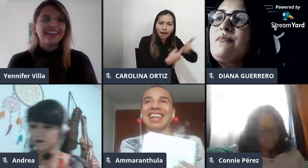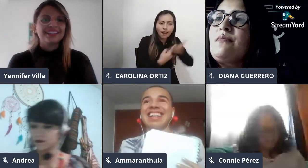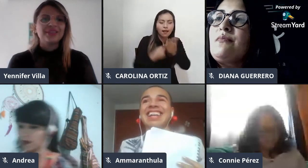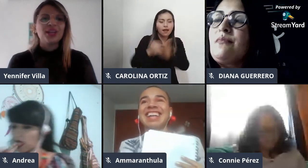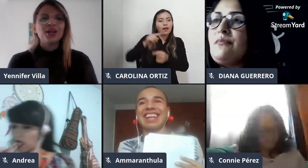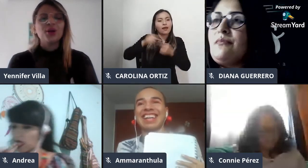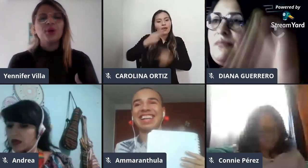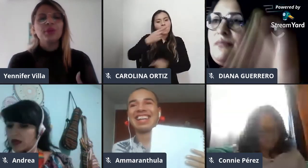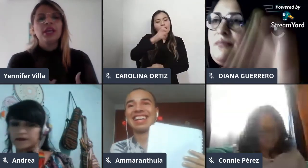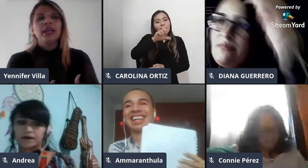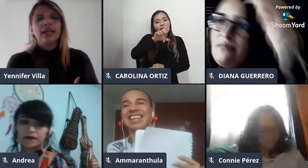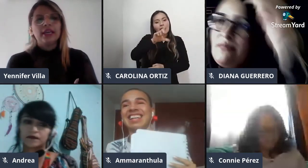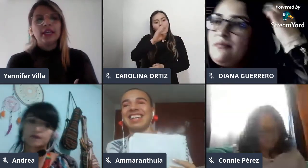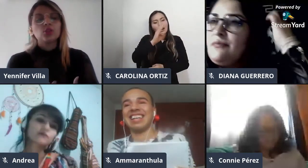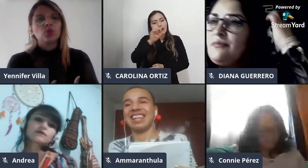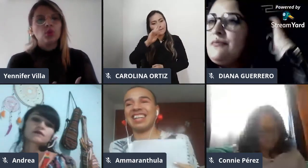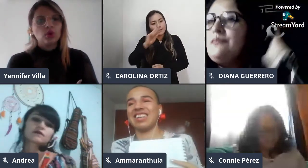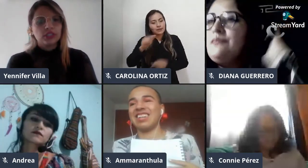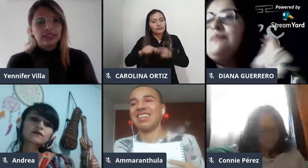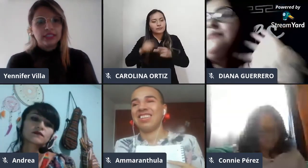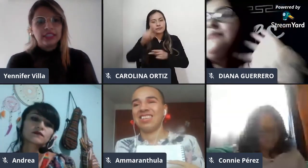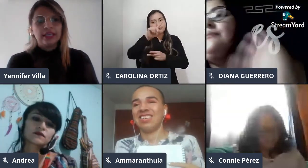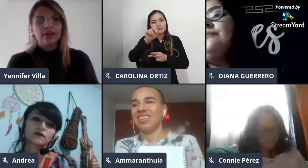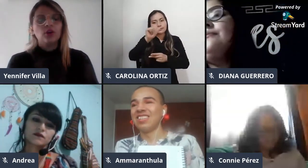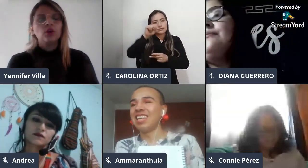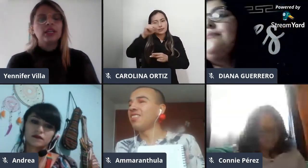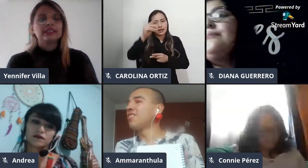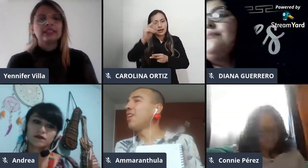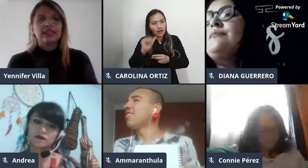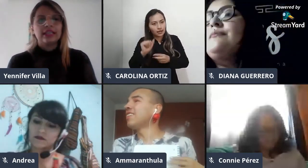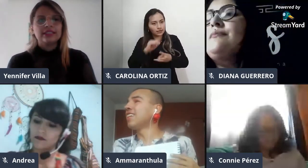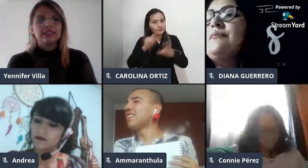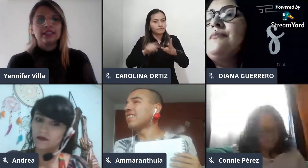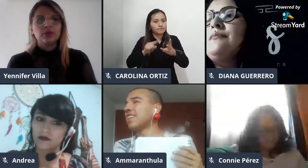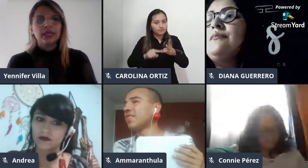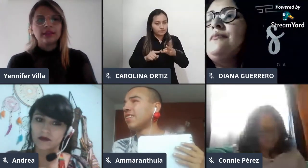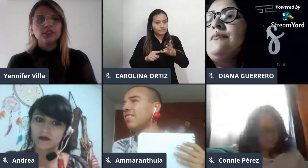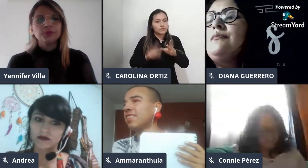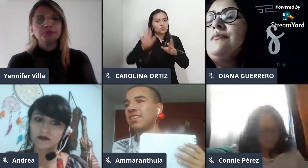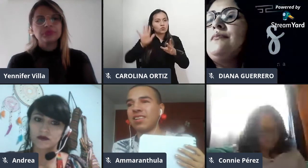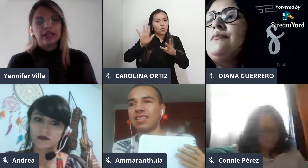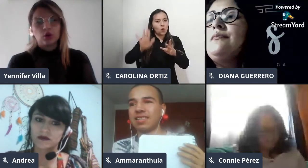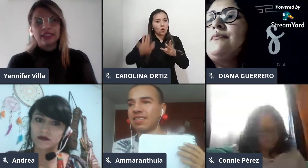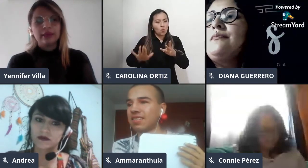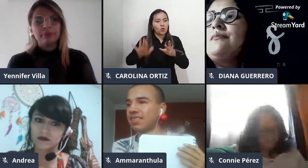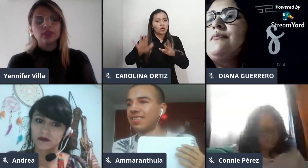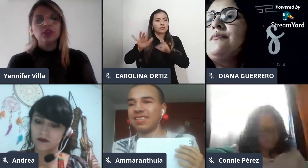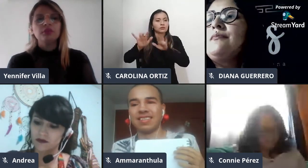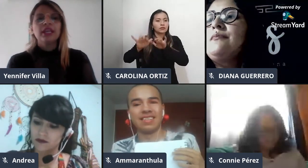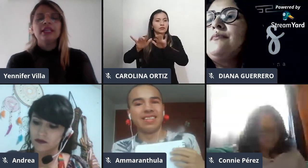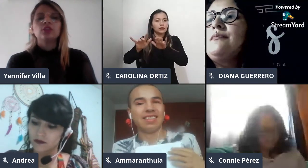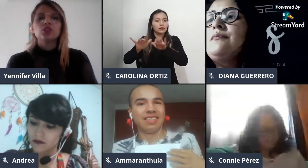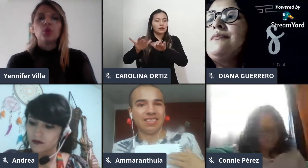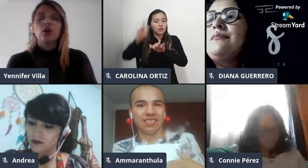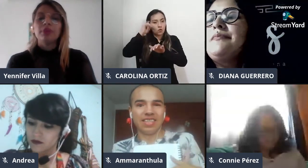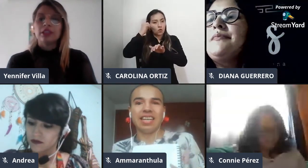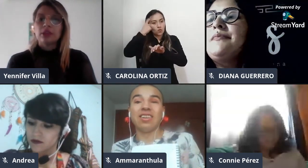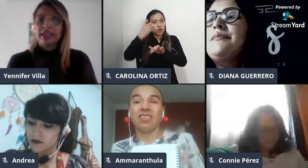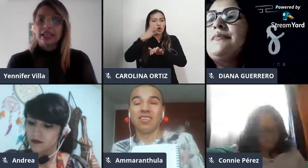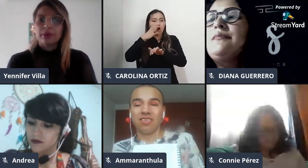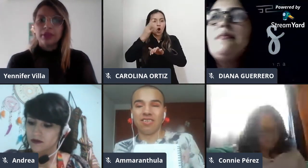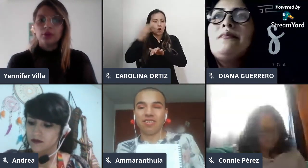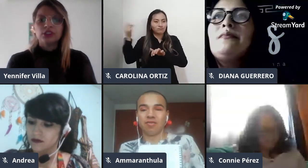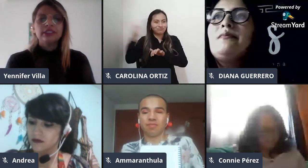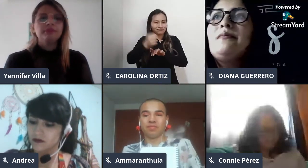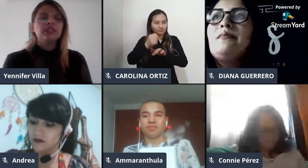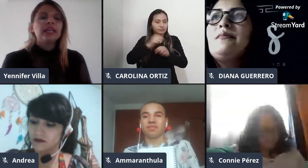Sandrita Castiblanco, estuvo quien dirige hoy la Secretaría Distrital de Gobierno, la Coordina, perdón, nos estuvo acompañando